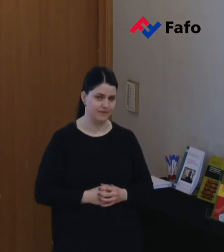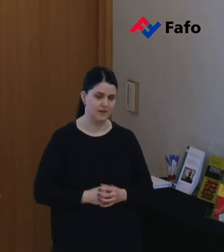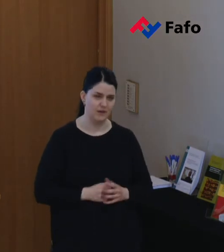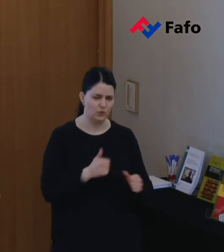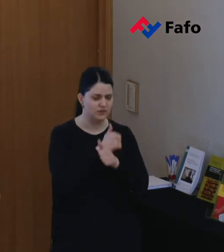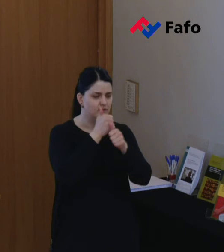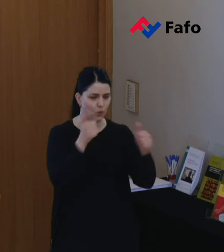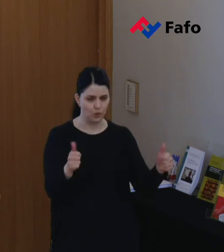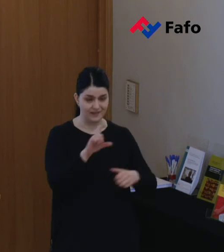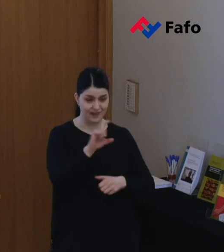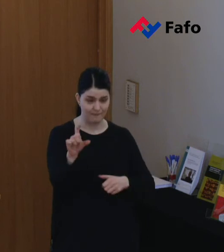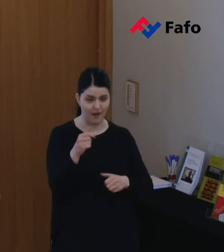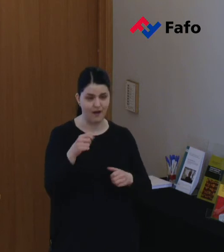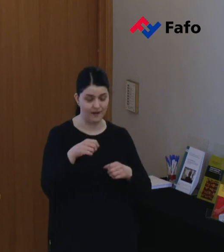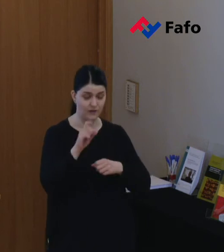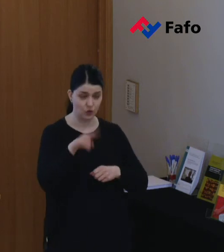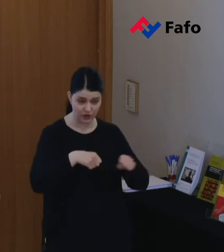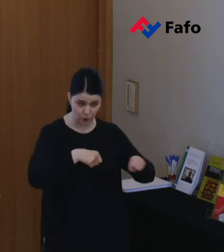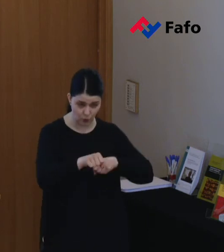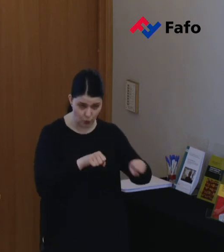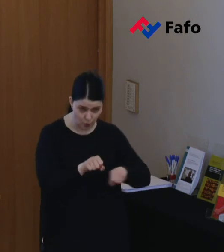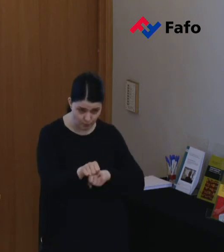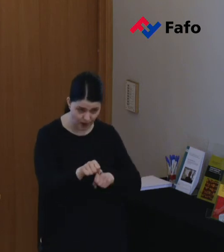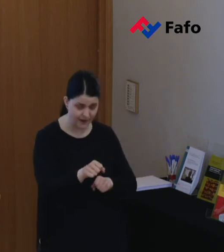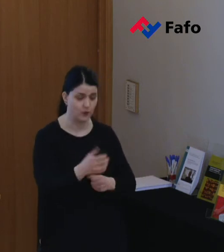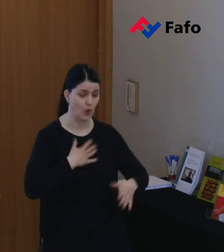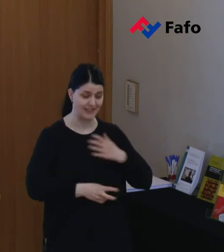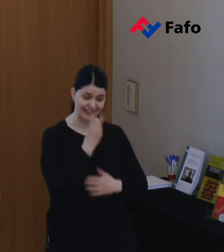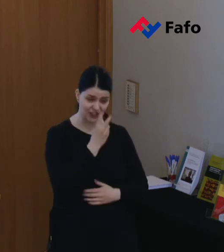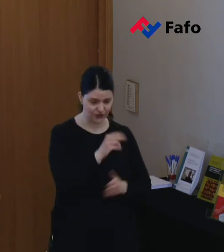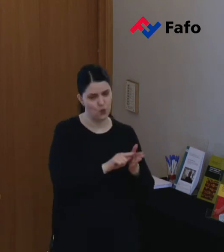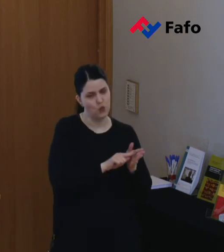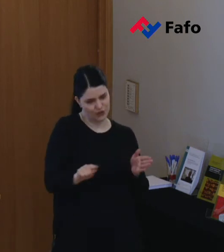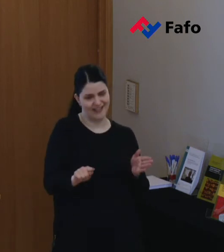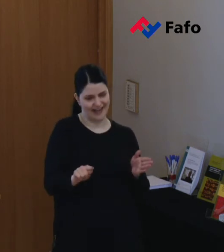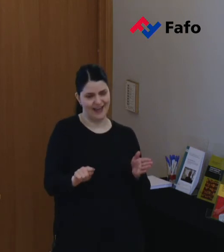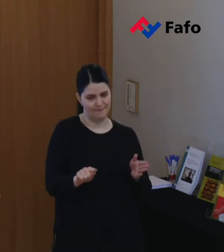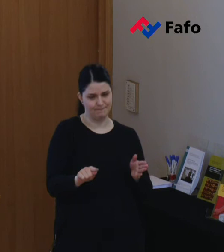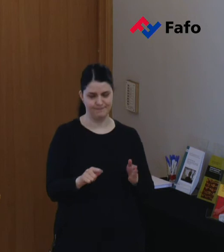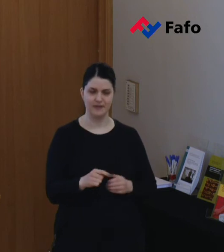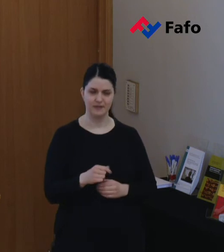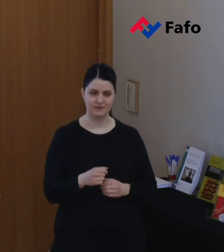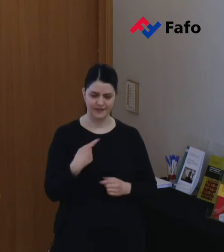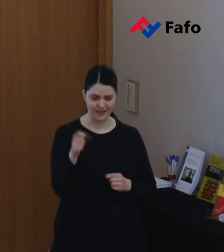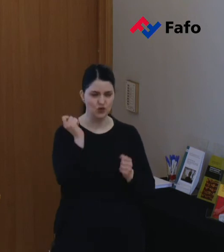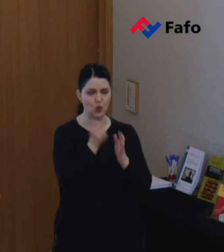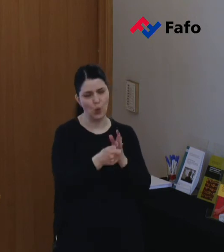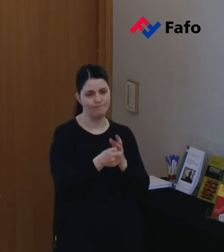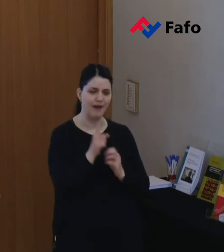stort tema i norske kommuner, det er jo understreket av Helsetilsynet. De slo jo alarm, som det